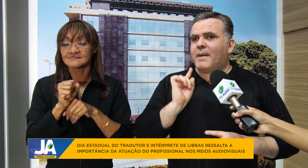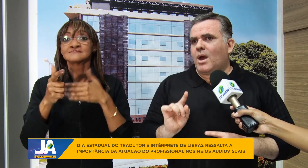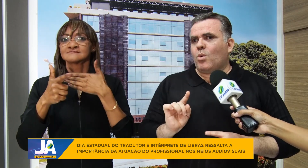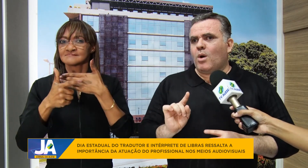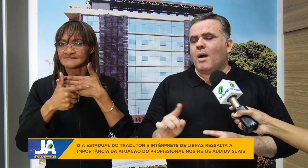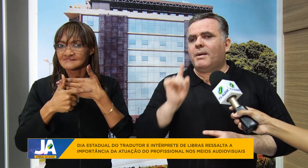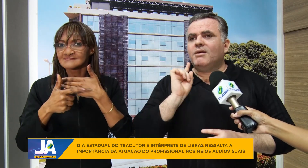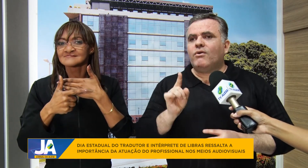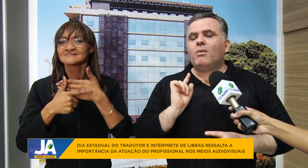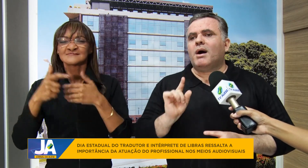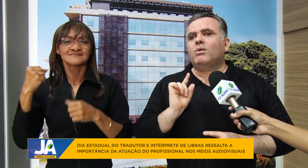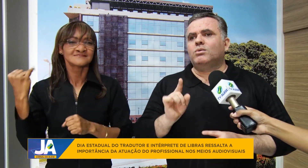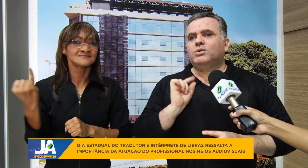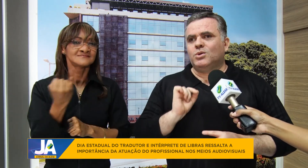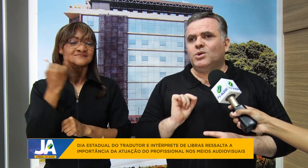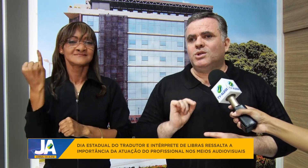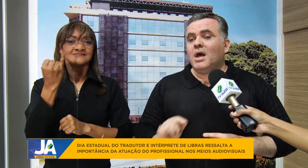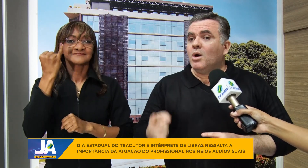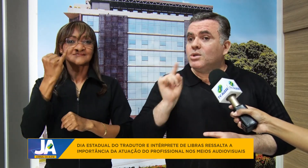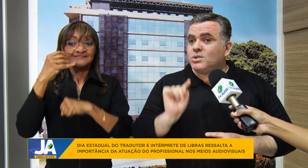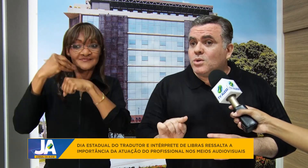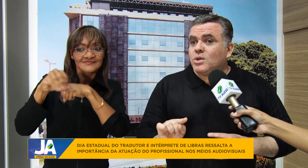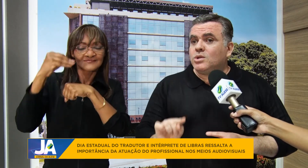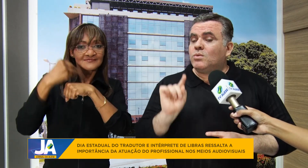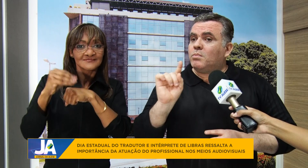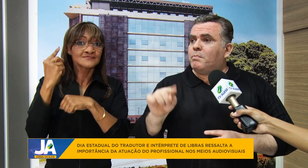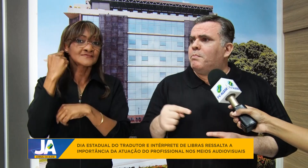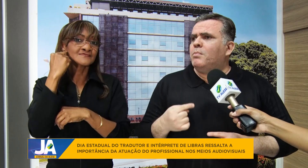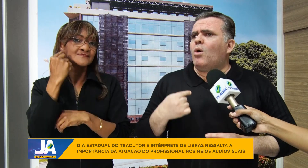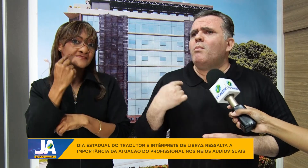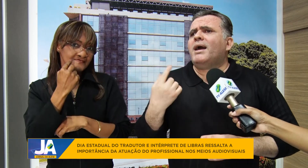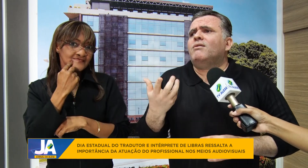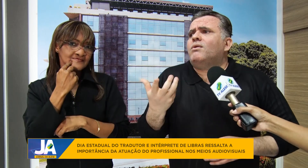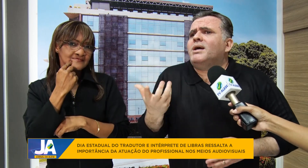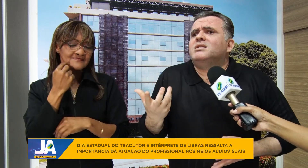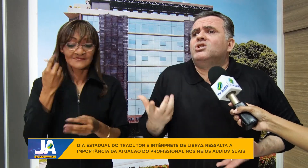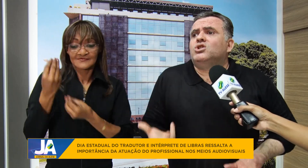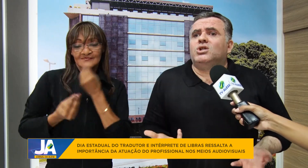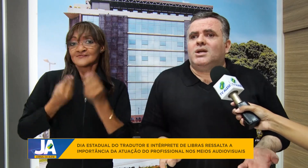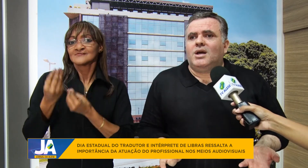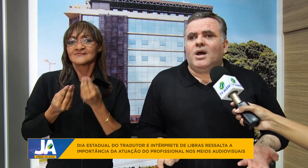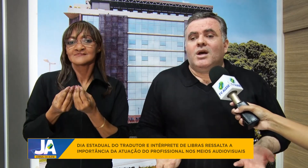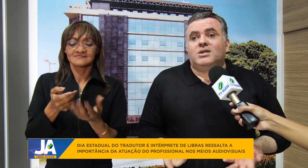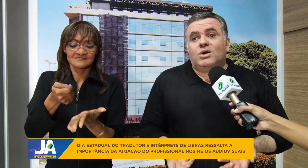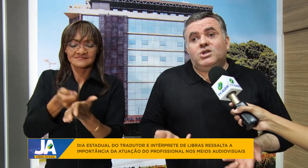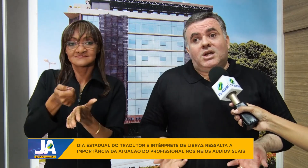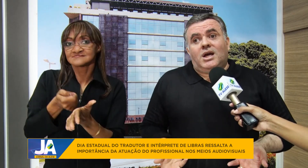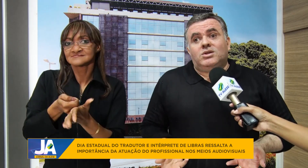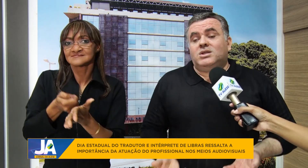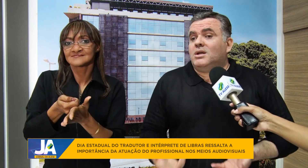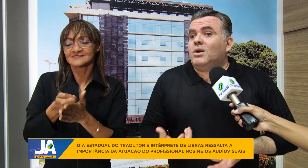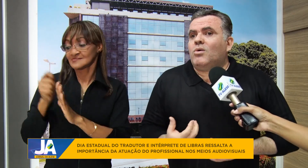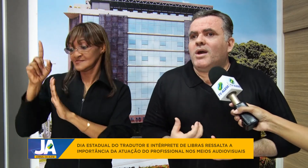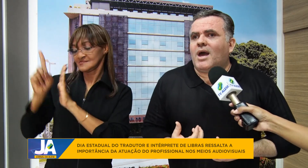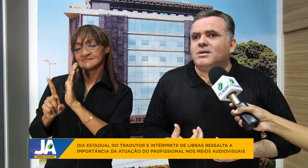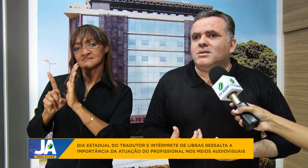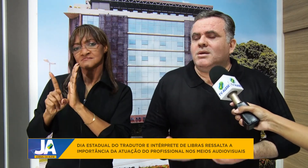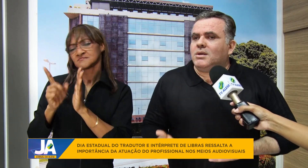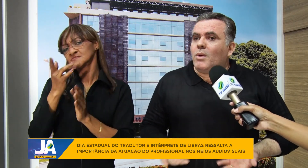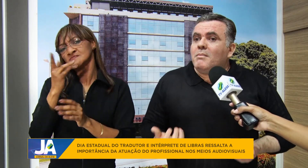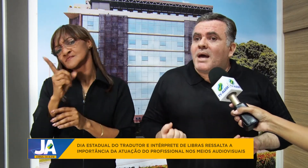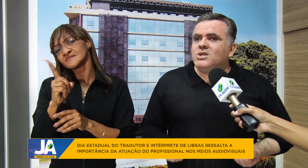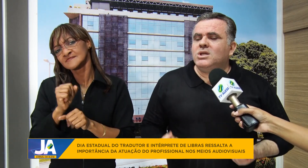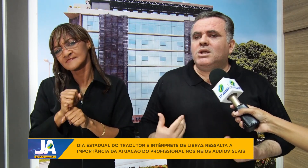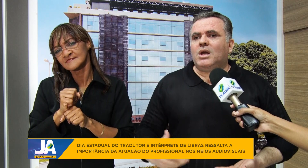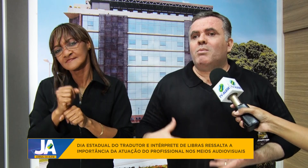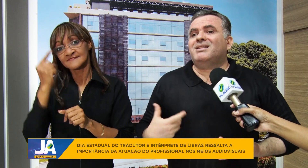papel para informar os surdos. Os surdos, como é que vão exigir seus direitos se eles não conhecem?